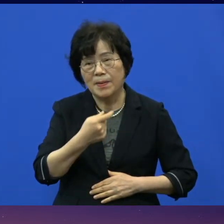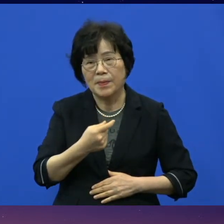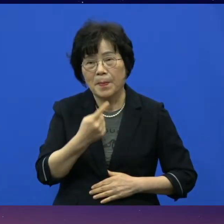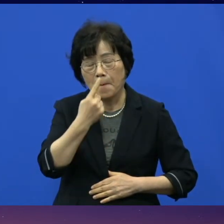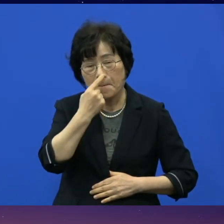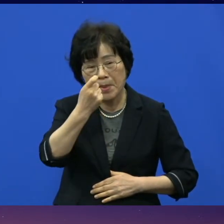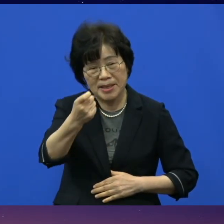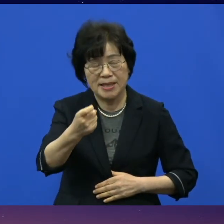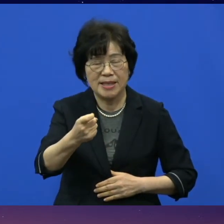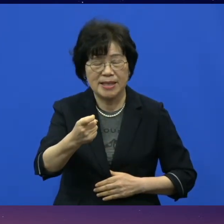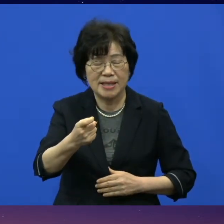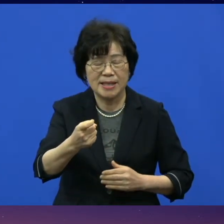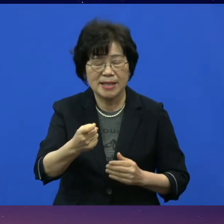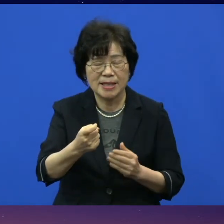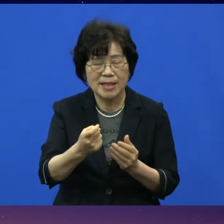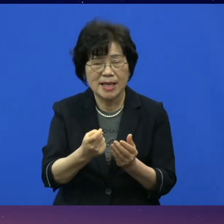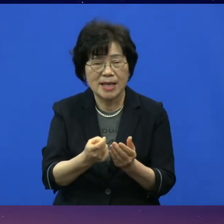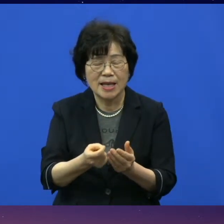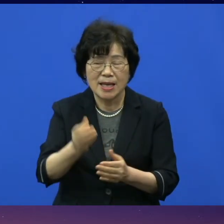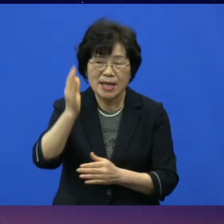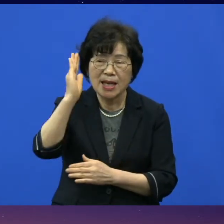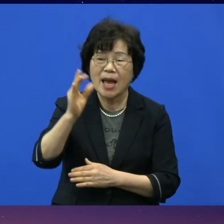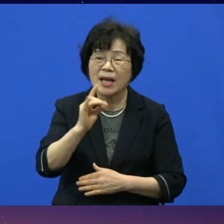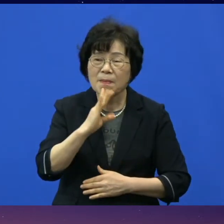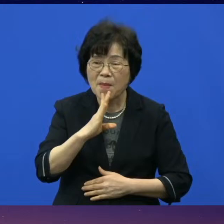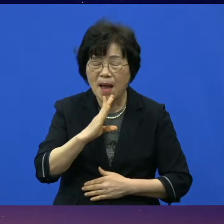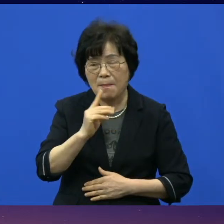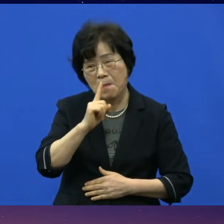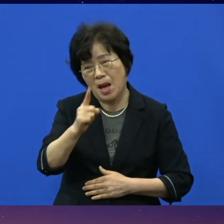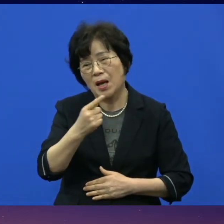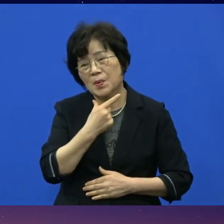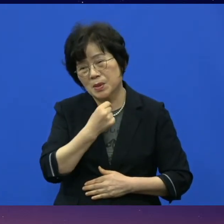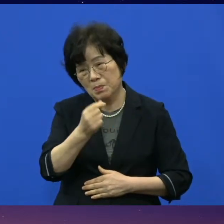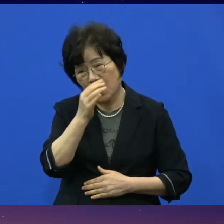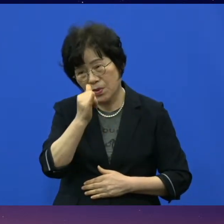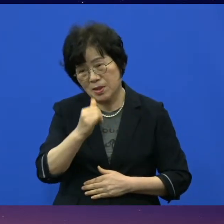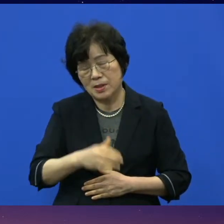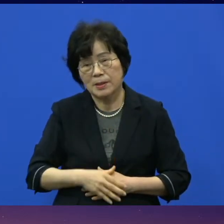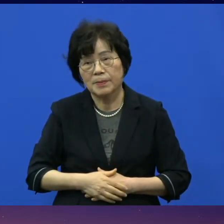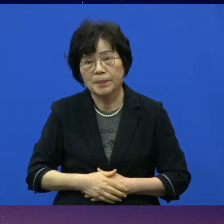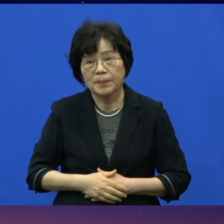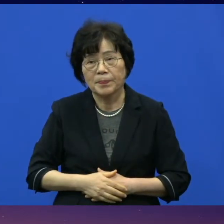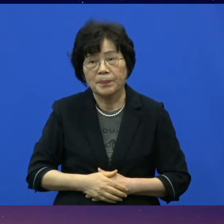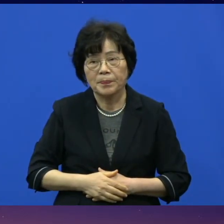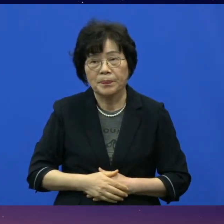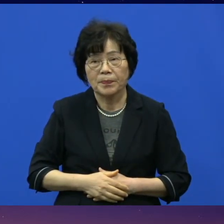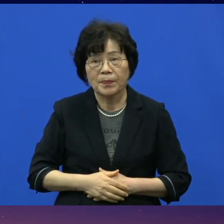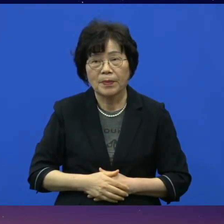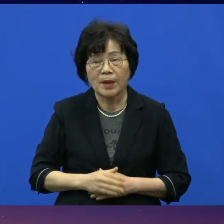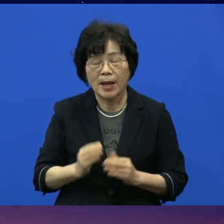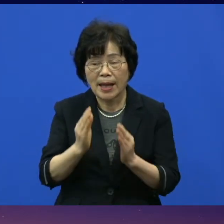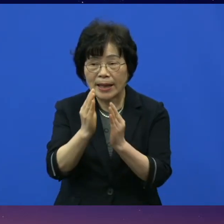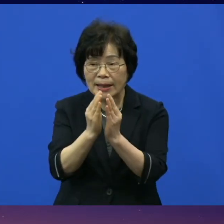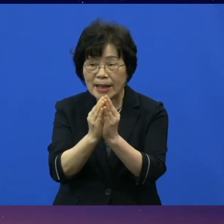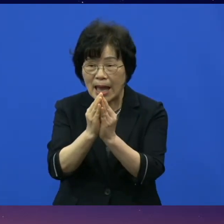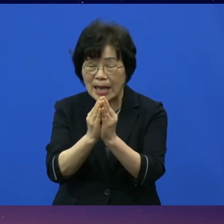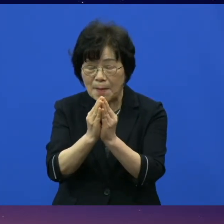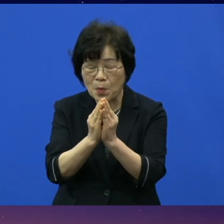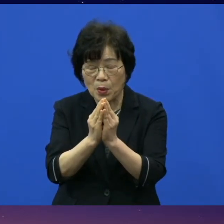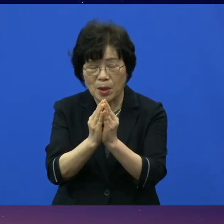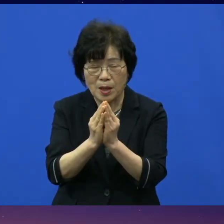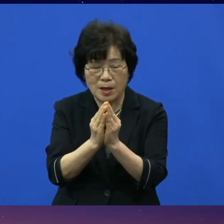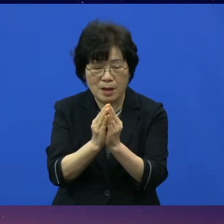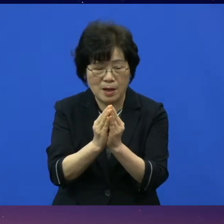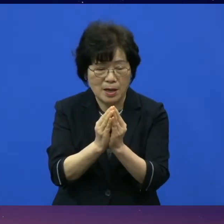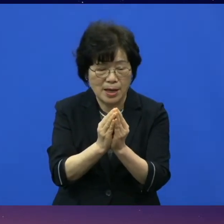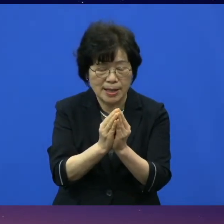멋진 그릇에 멋진 보배를 담고 싶어 하는. 이런 크리스탈 그릇에 다이아몬드를 담으면 얼마나